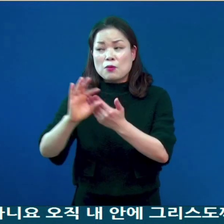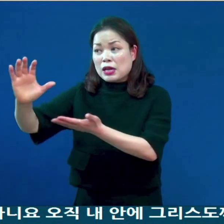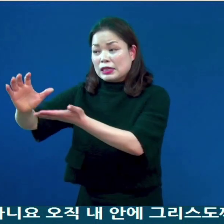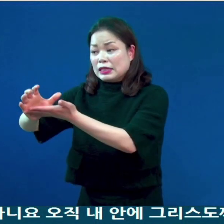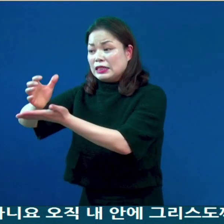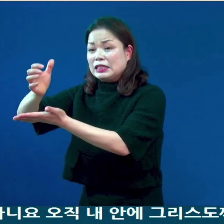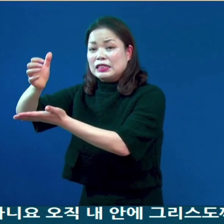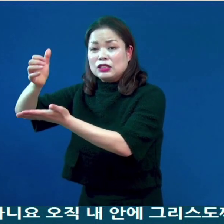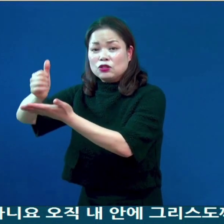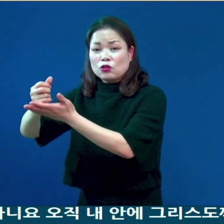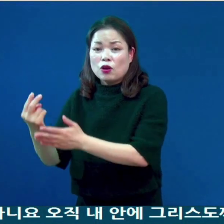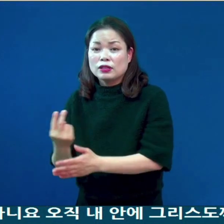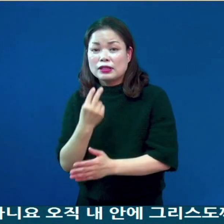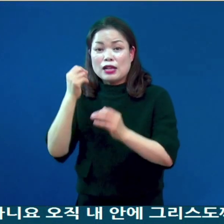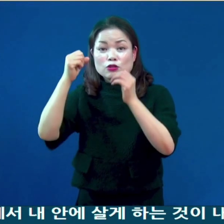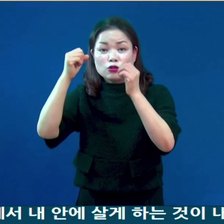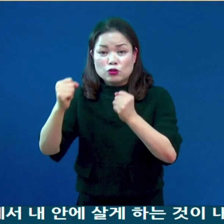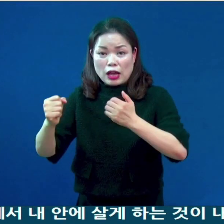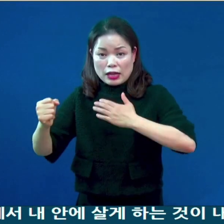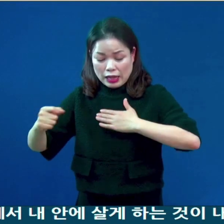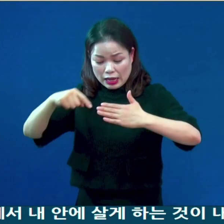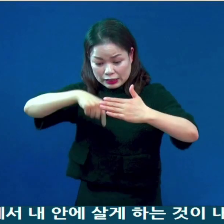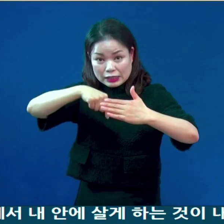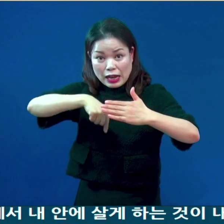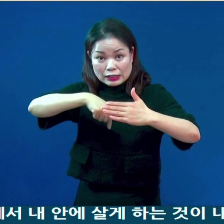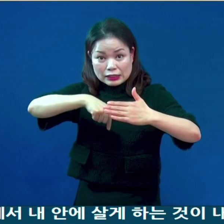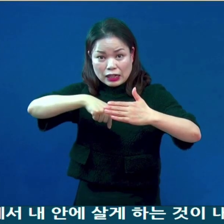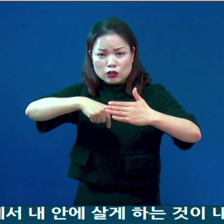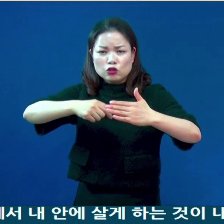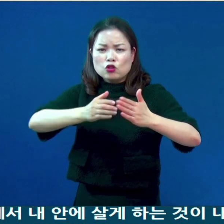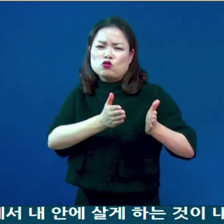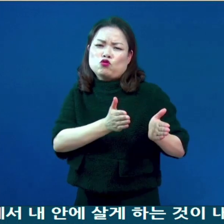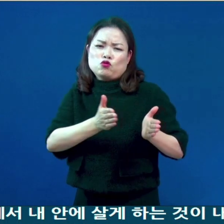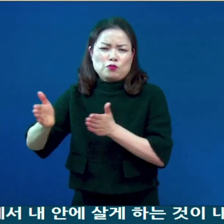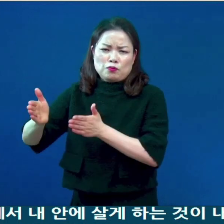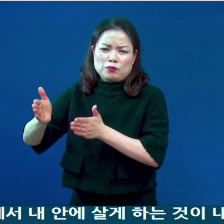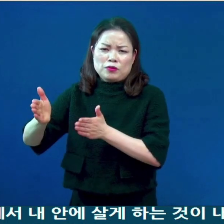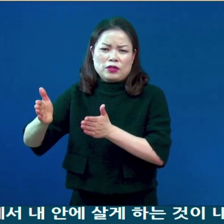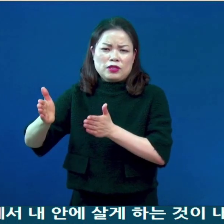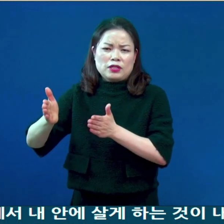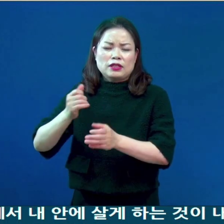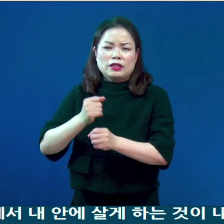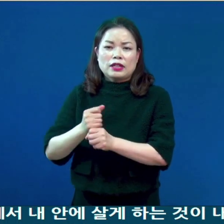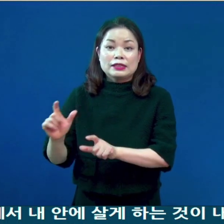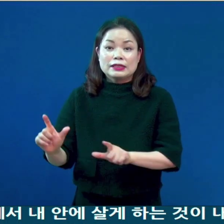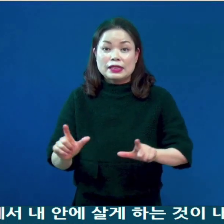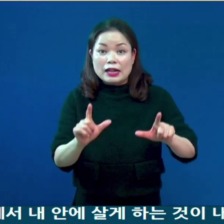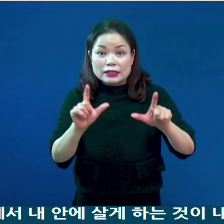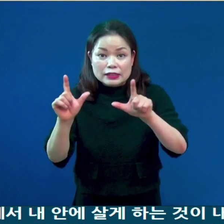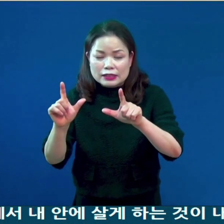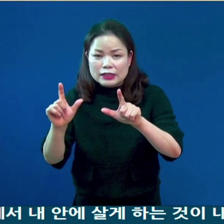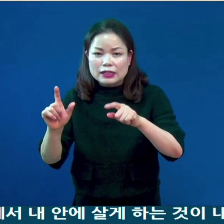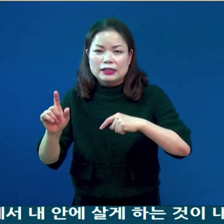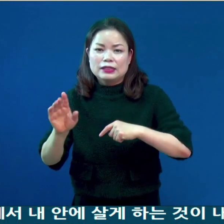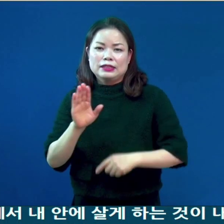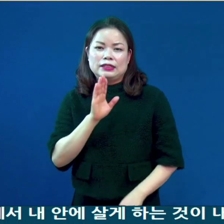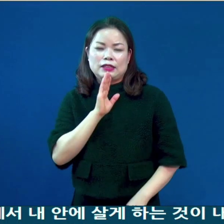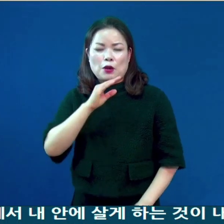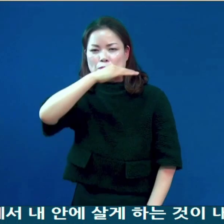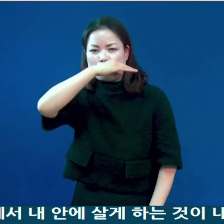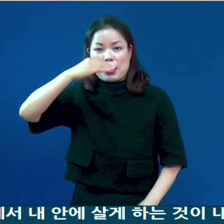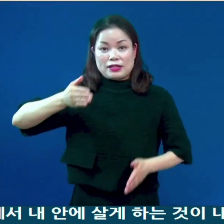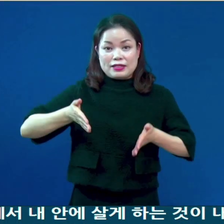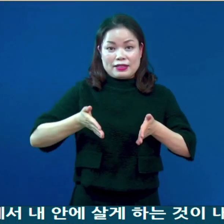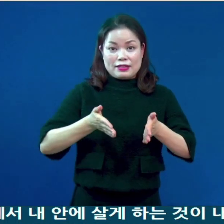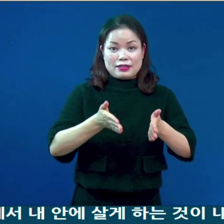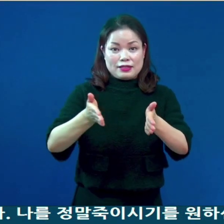그리스도가 살 수 있도록 나 자신을 준비시키시고 그렇게 사는 것이 사실은 바른 길이라는